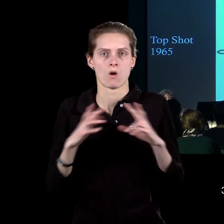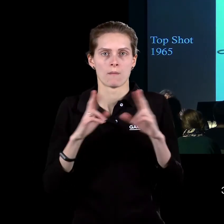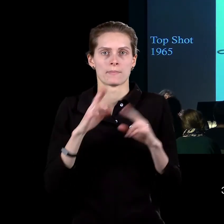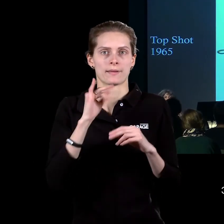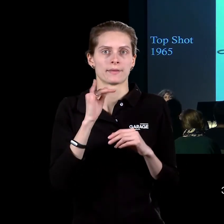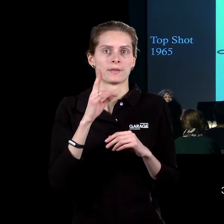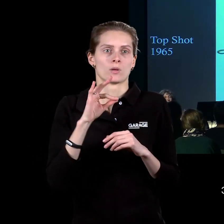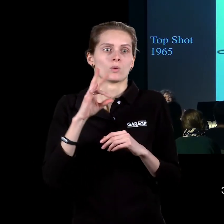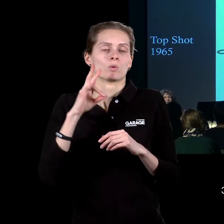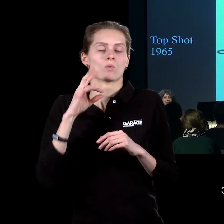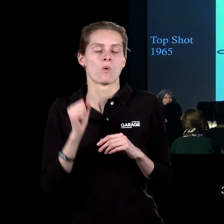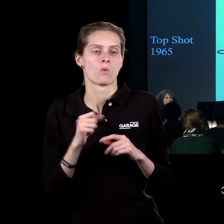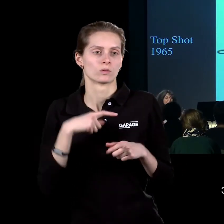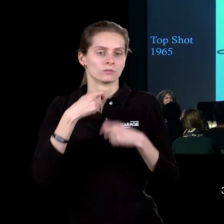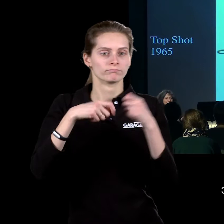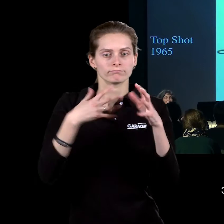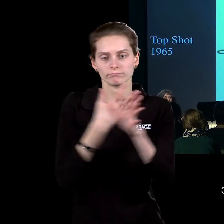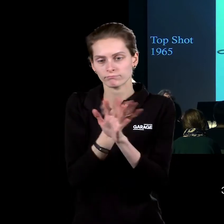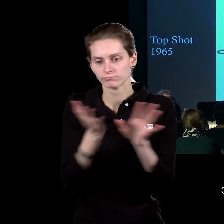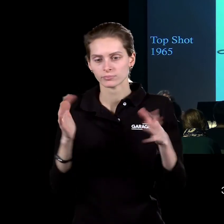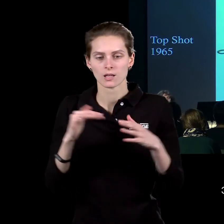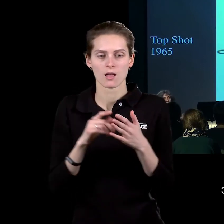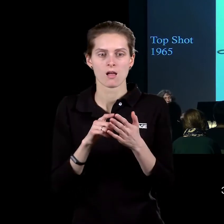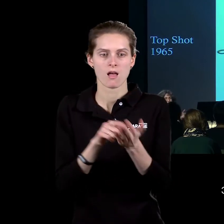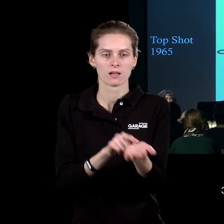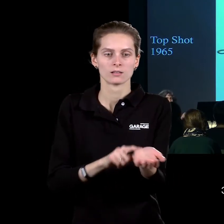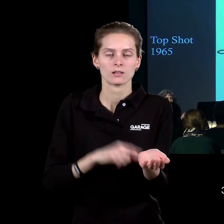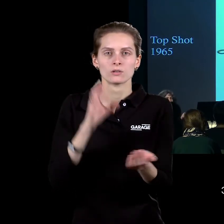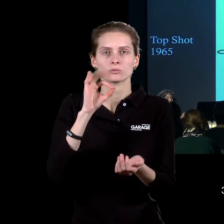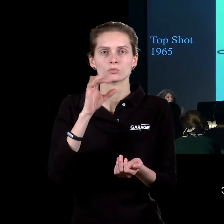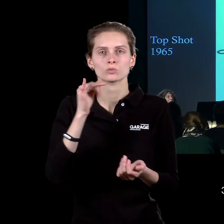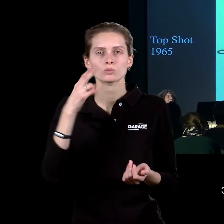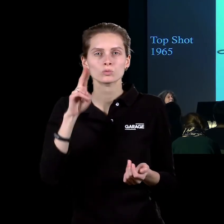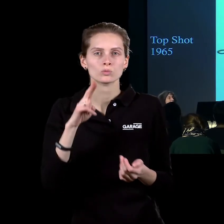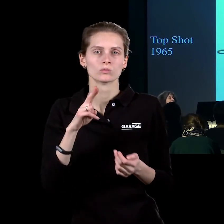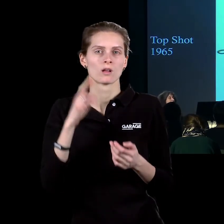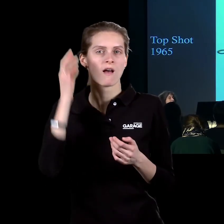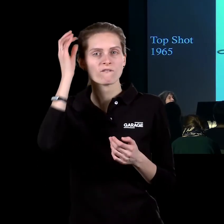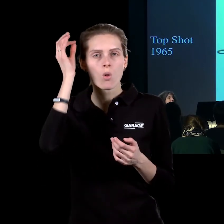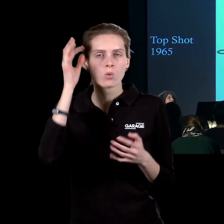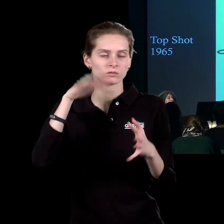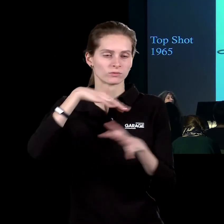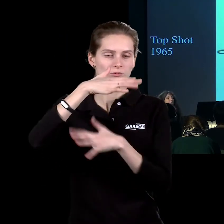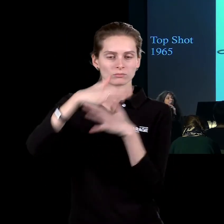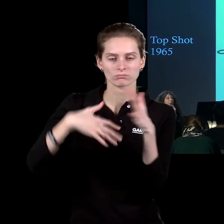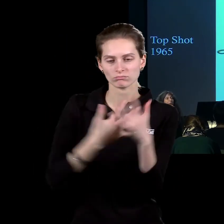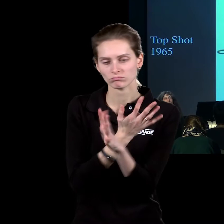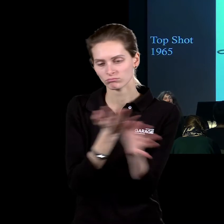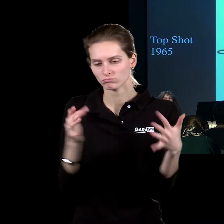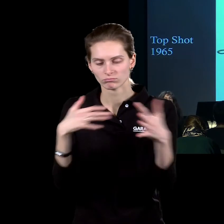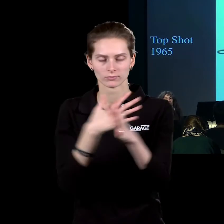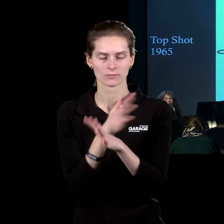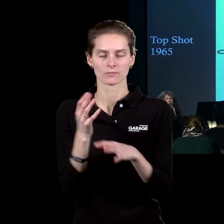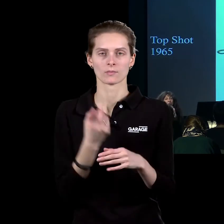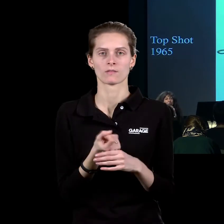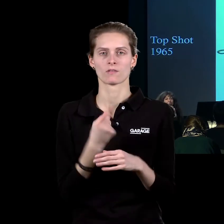тело, как некое переплетение жил, сосудов, волос там, и так далее и тому подобное. И ощущение, еще тоже очень